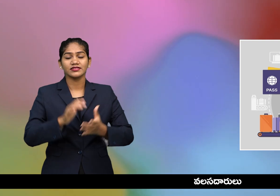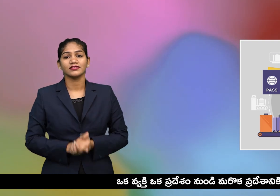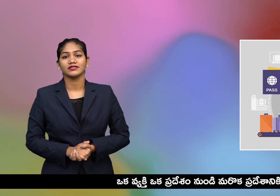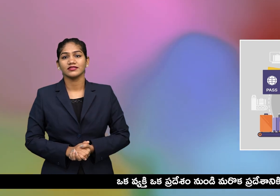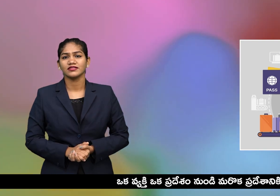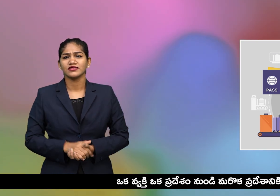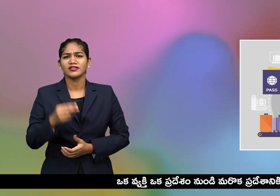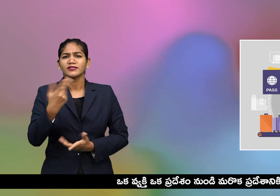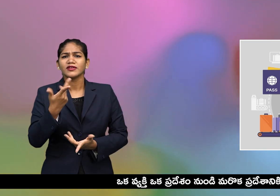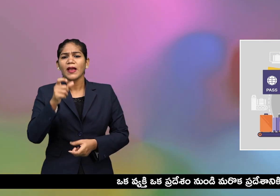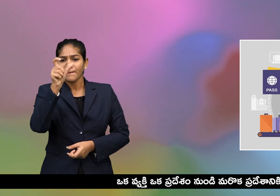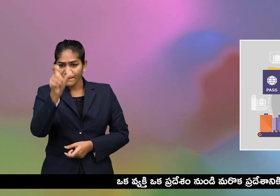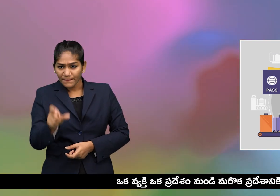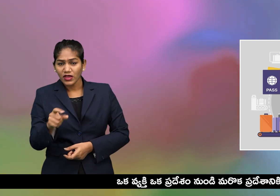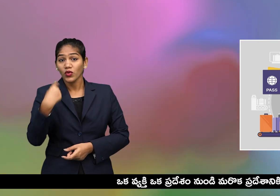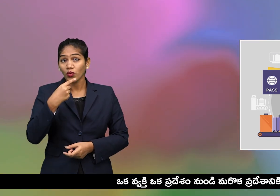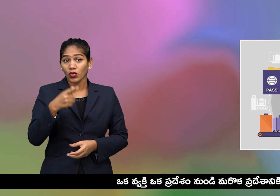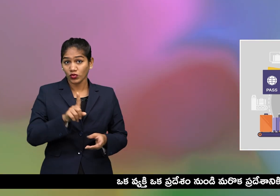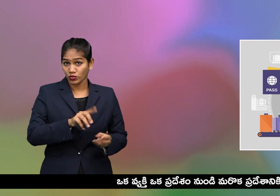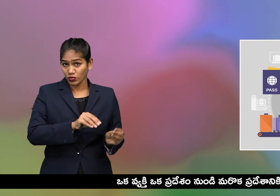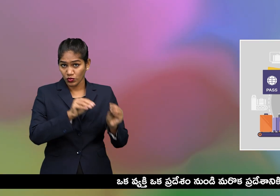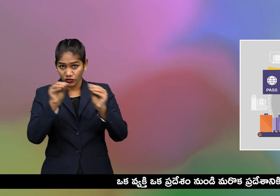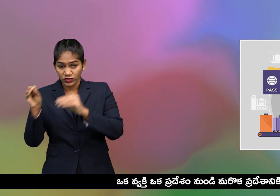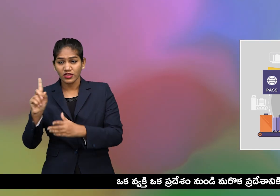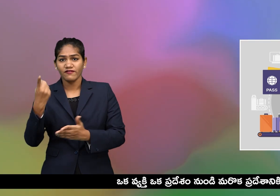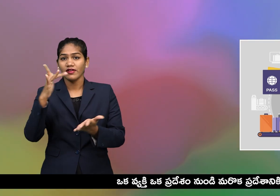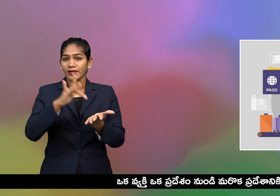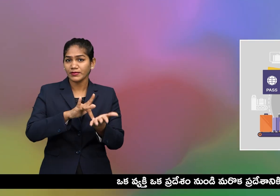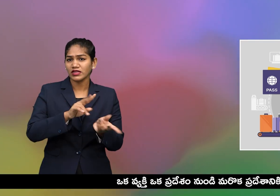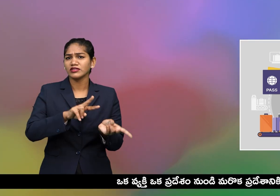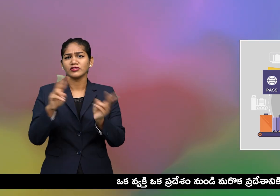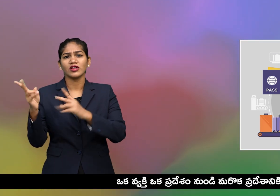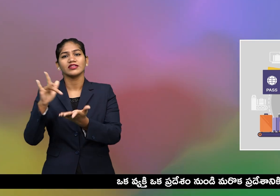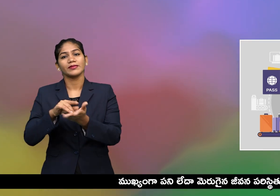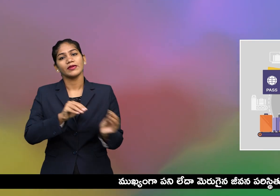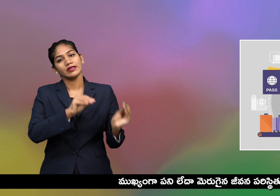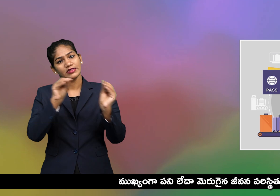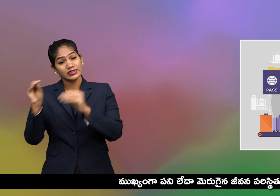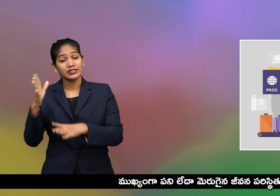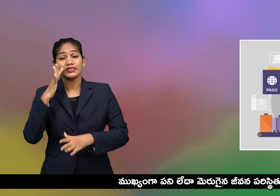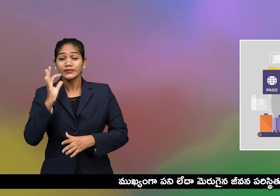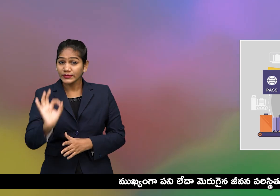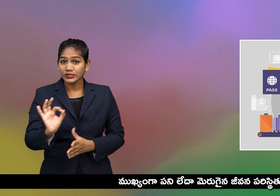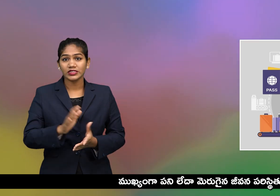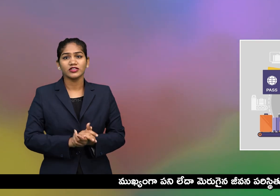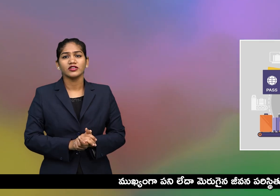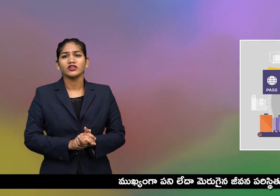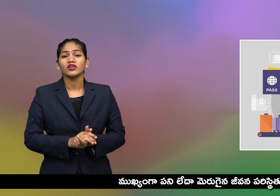ఒక వ్యక్తి ఒక ప్రదేశం నుండి మరొక ప్రదేశానికి వెళ్లే వ్యక్తి, ముఖ్యంగా పని లేదా